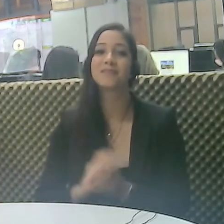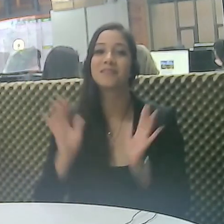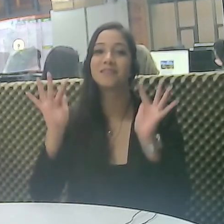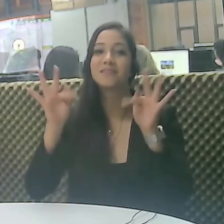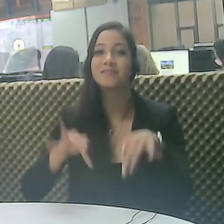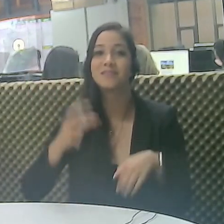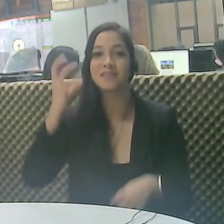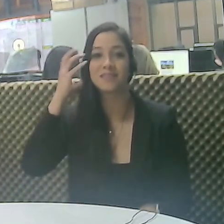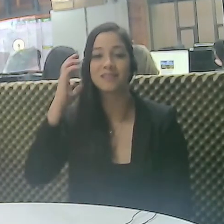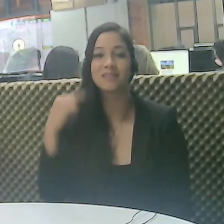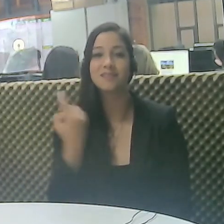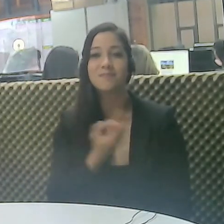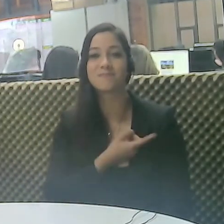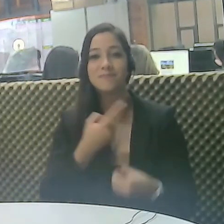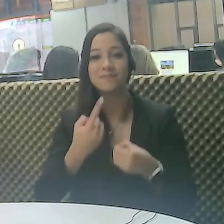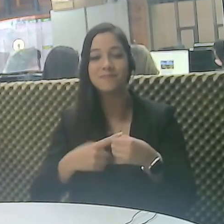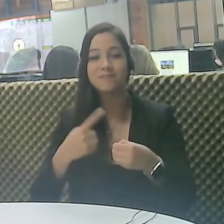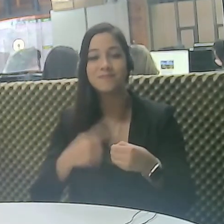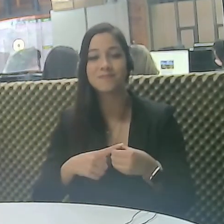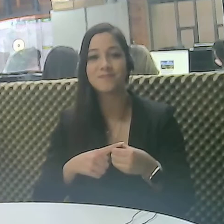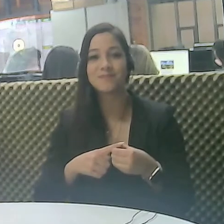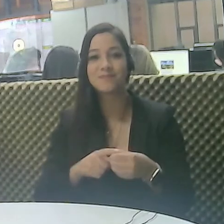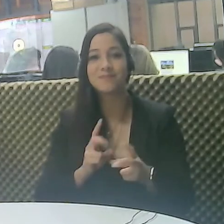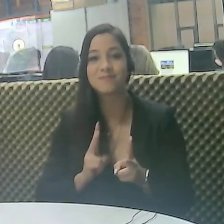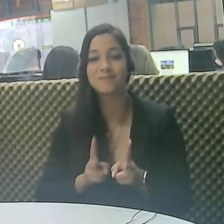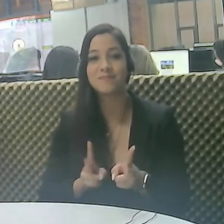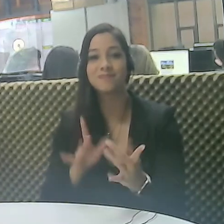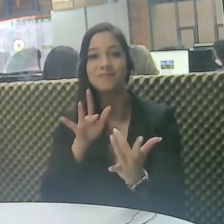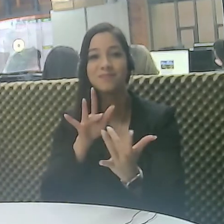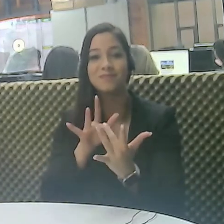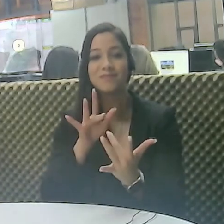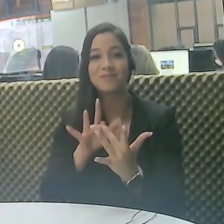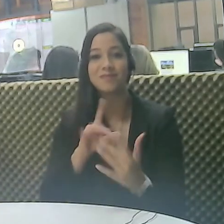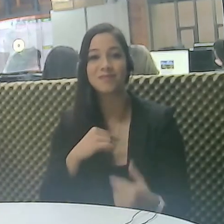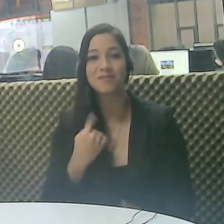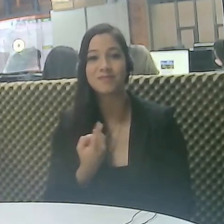Fica por aqui mais uma edição do programa da Rádio Nossa Cidade.